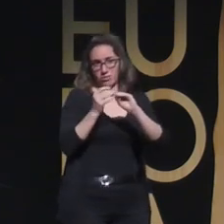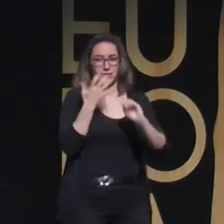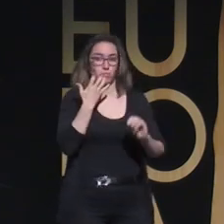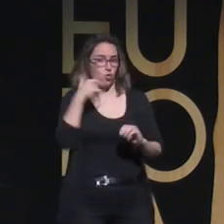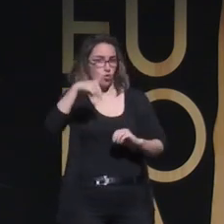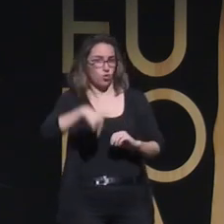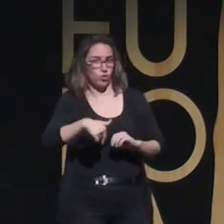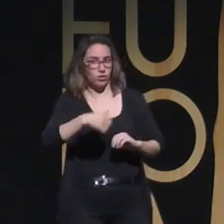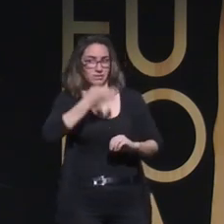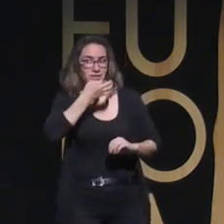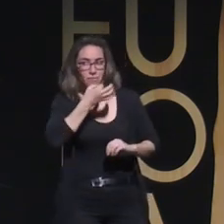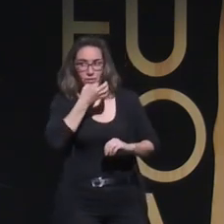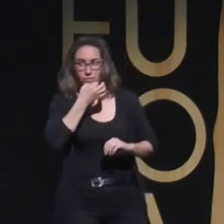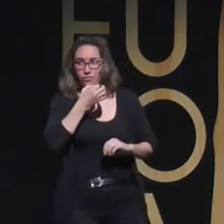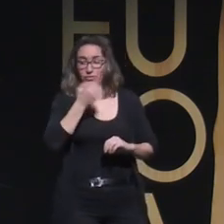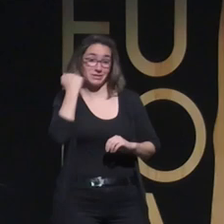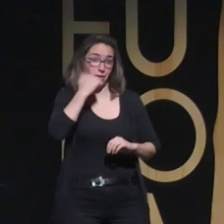por la tarde, tenéis hijos.